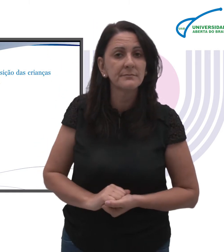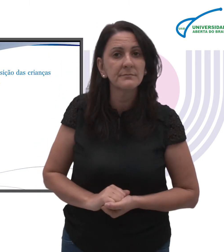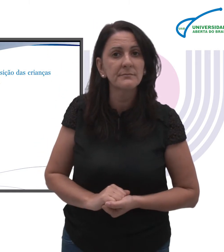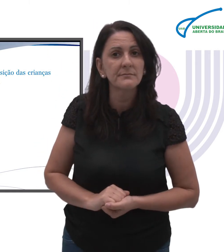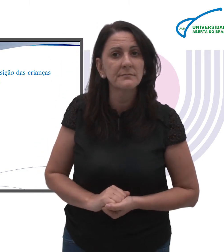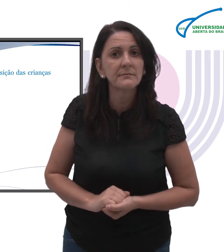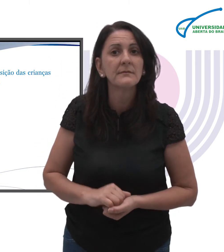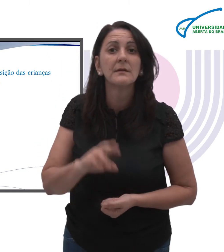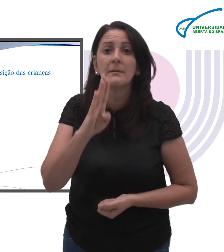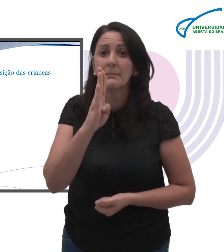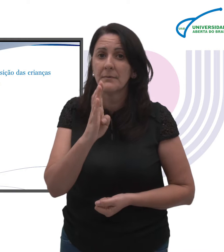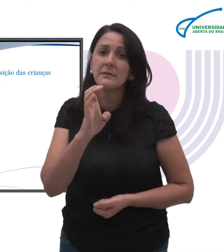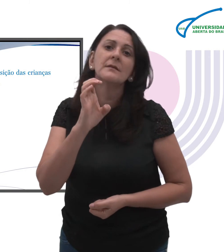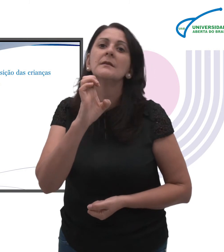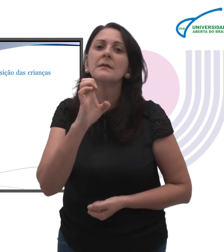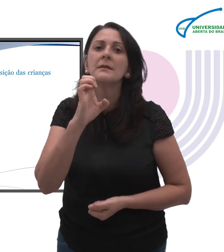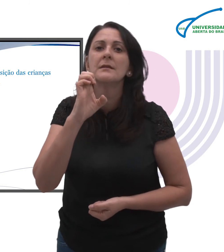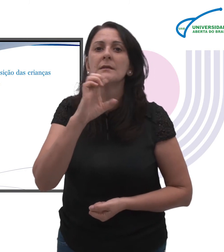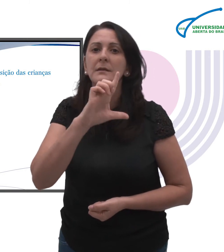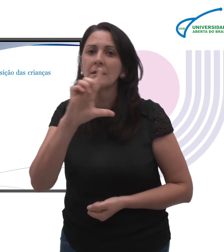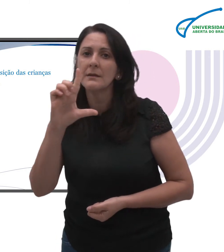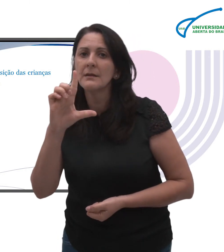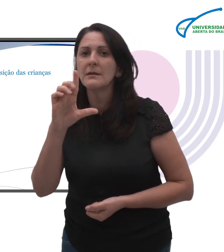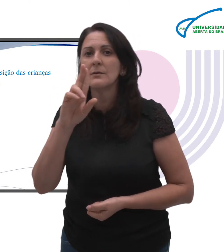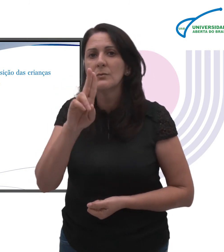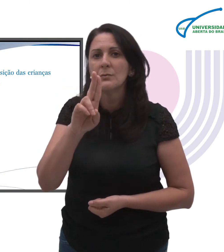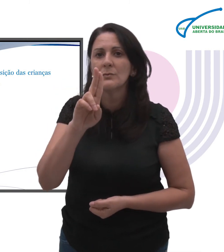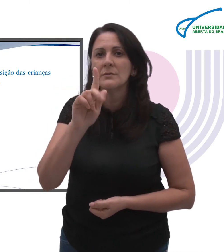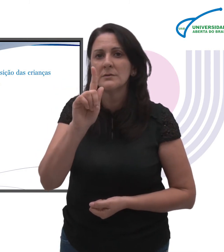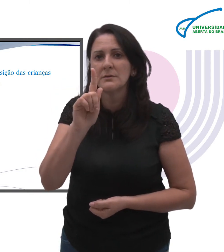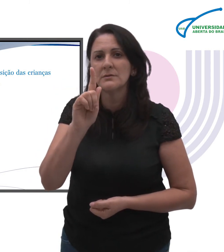crianças ouvintes. Belugi e Klima, em